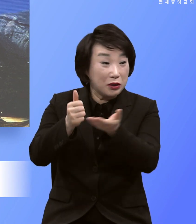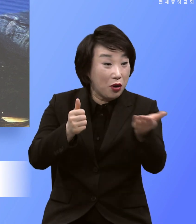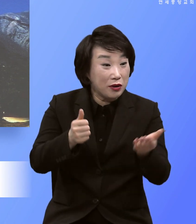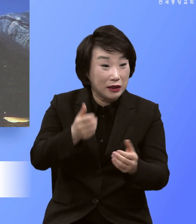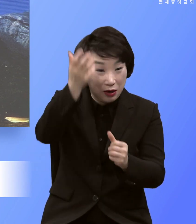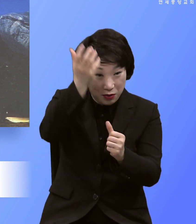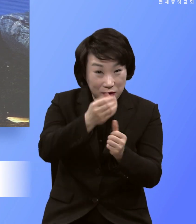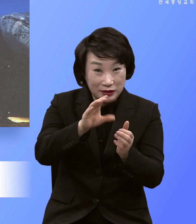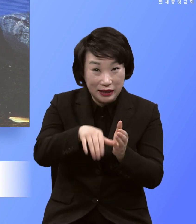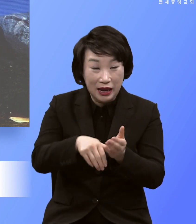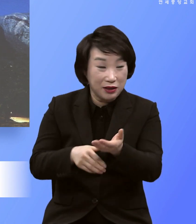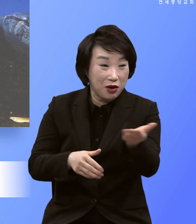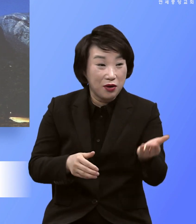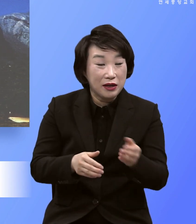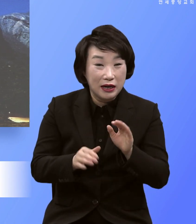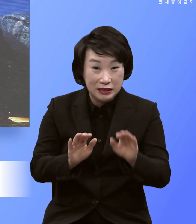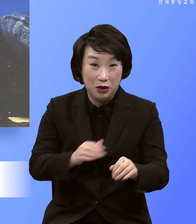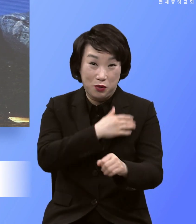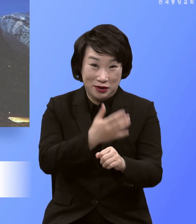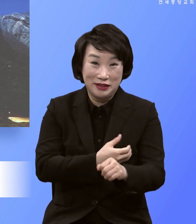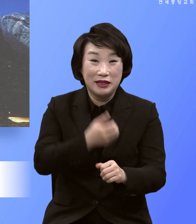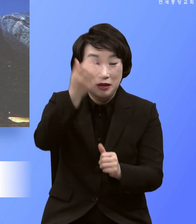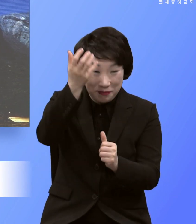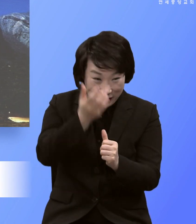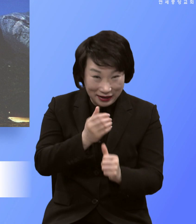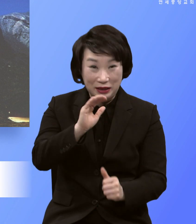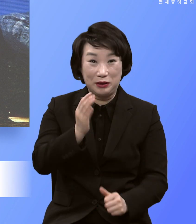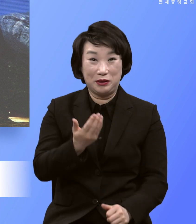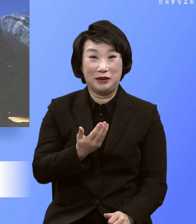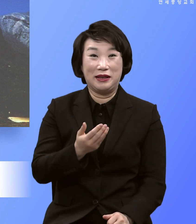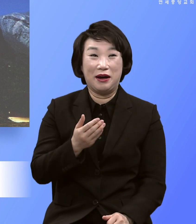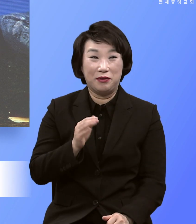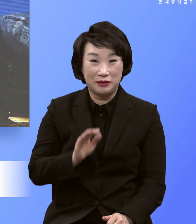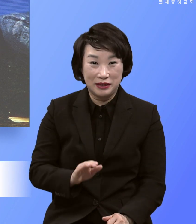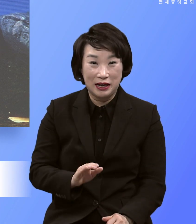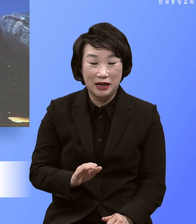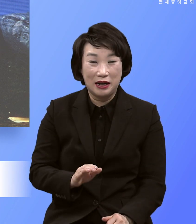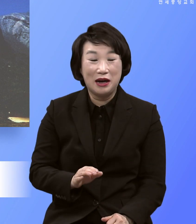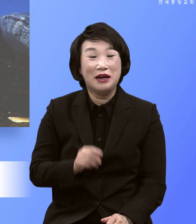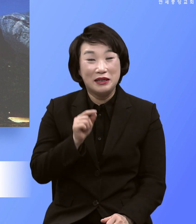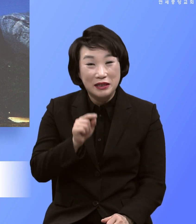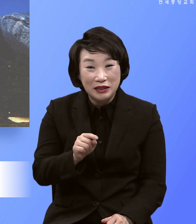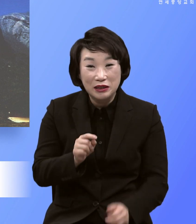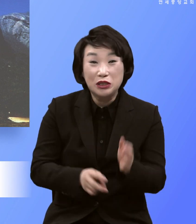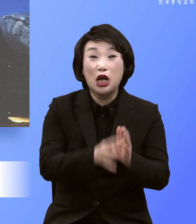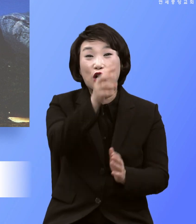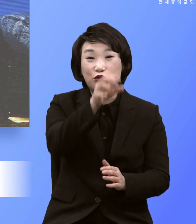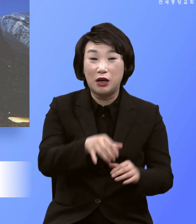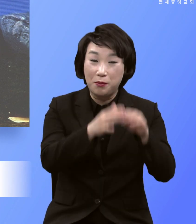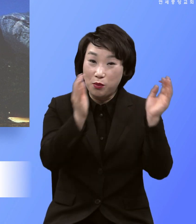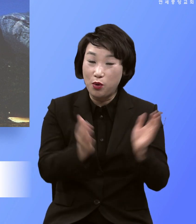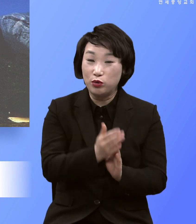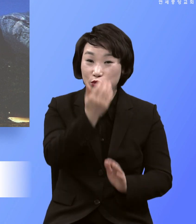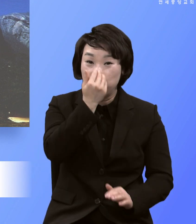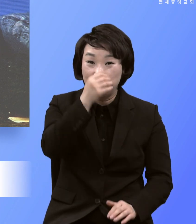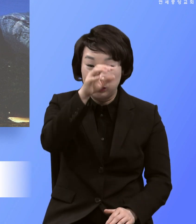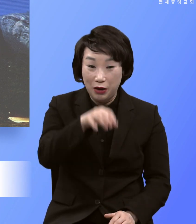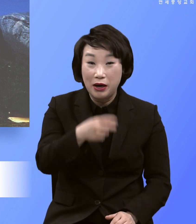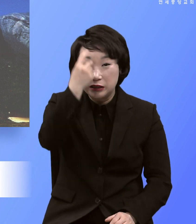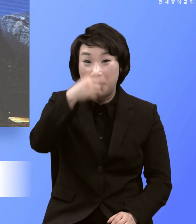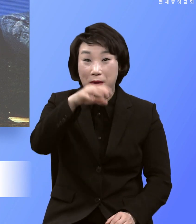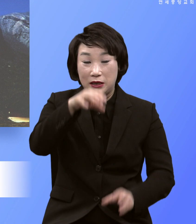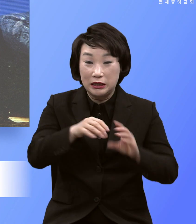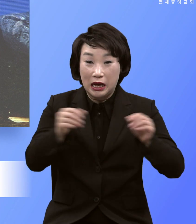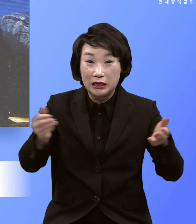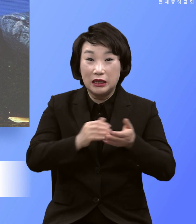그가 오실 때 네가 권능을 받게 될 것입니다. 바로 예루살렘과 온 유대와